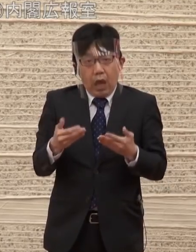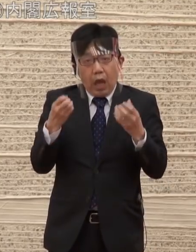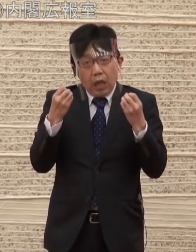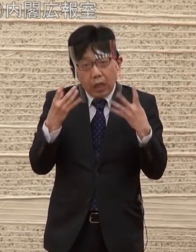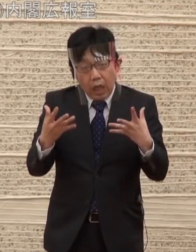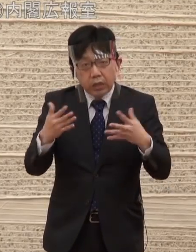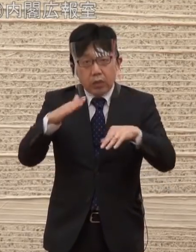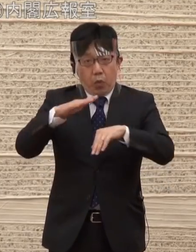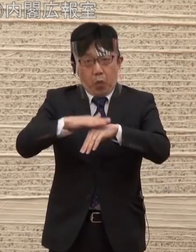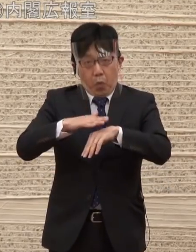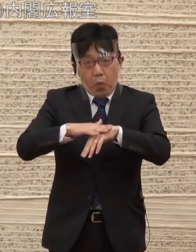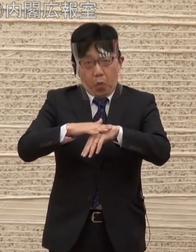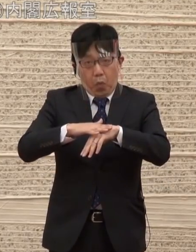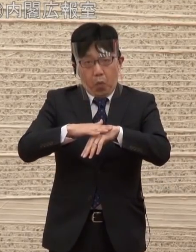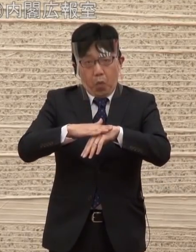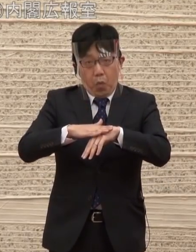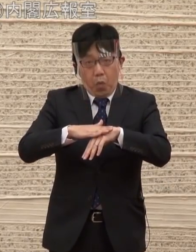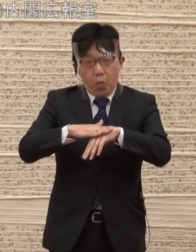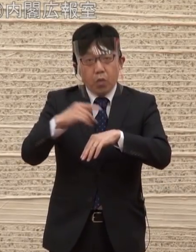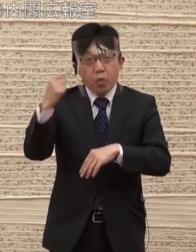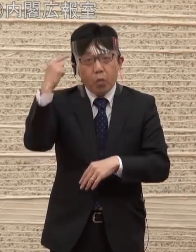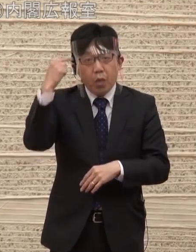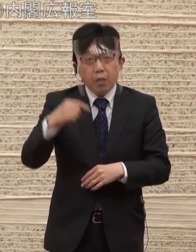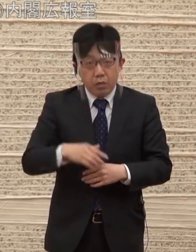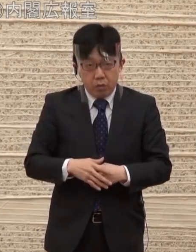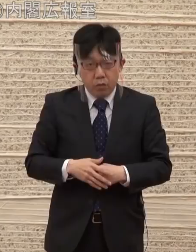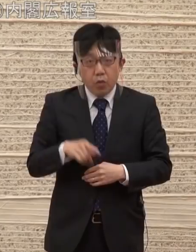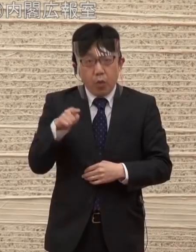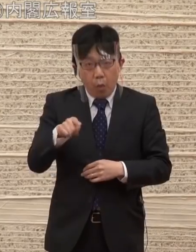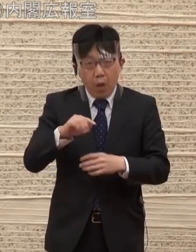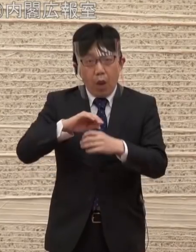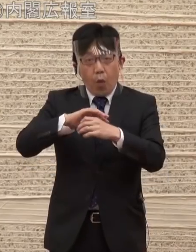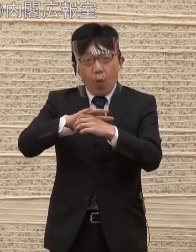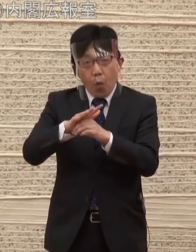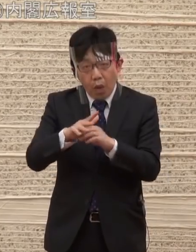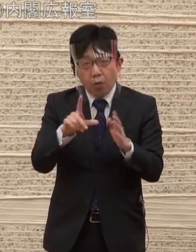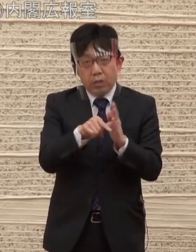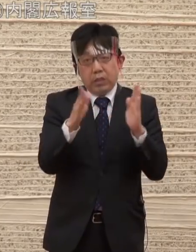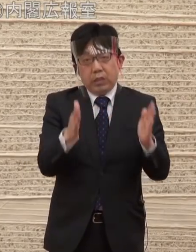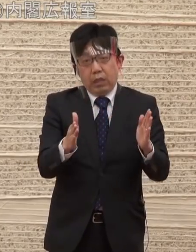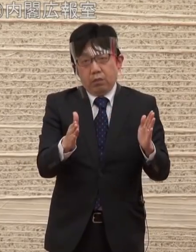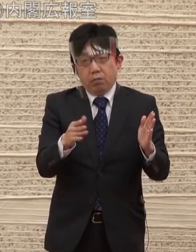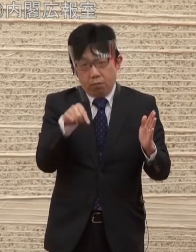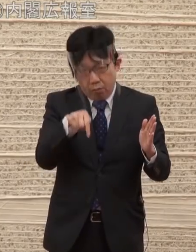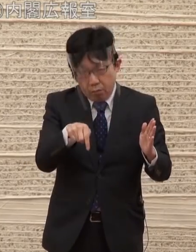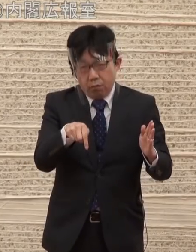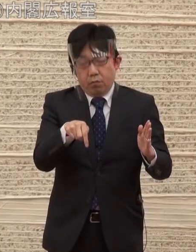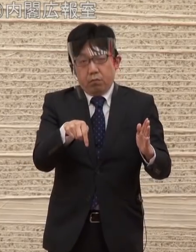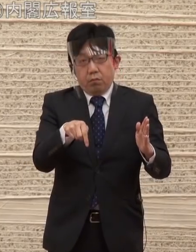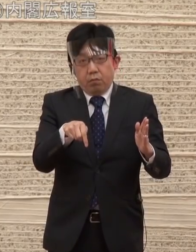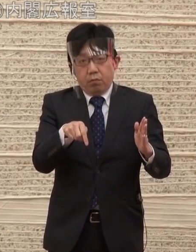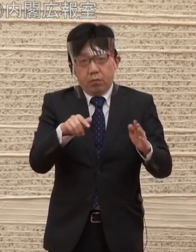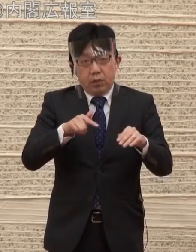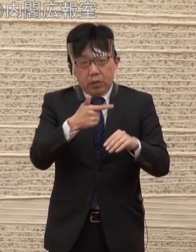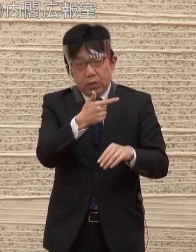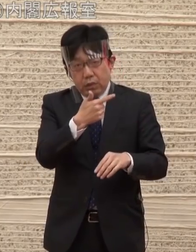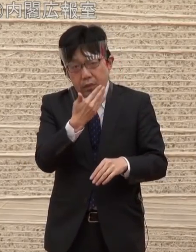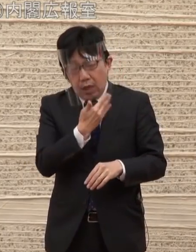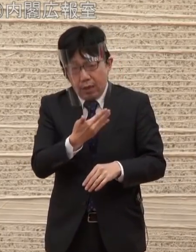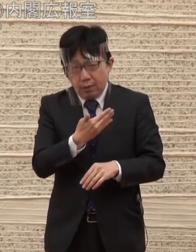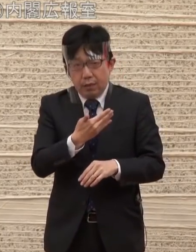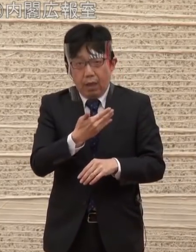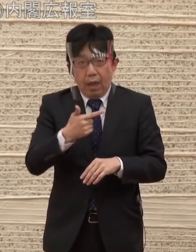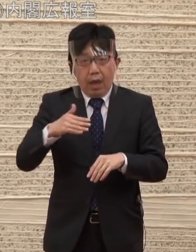あなってきていうんだろうとこれはのコロナ後の世界においてもですねひとつの大きな働き方